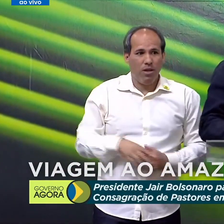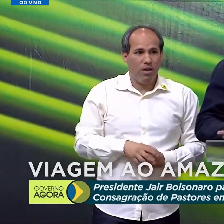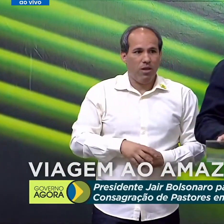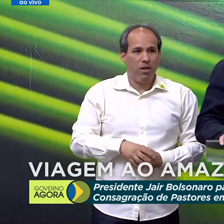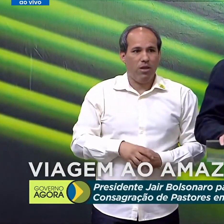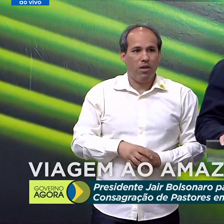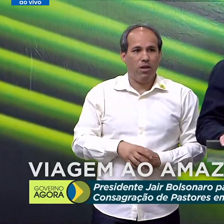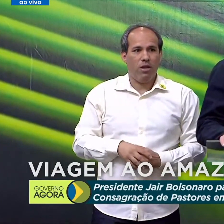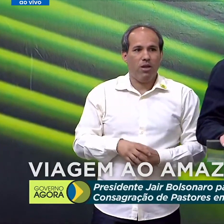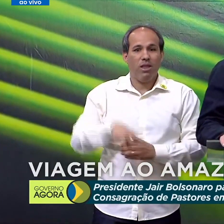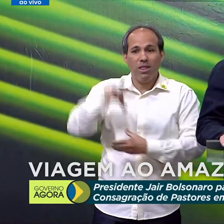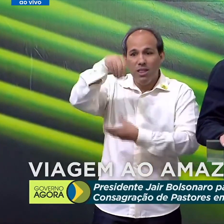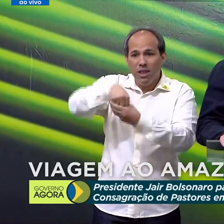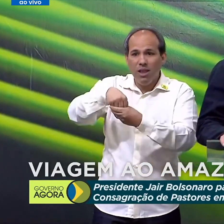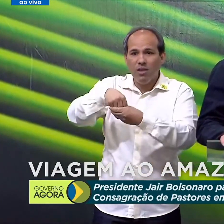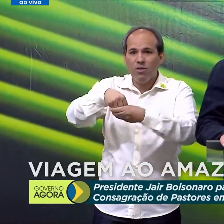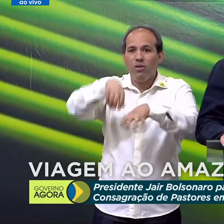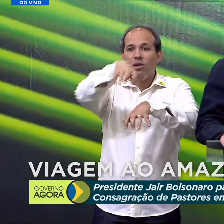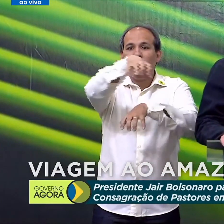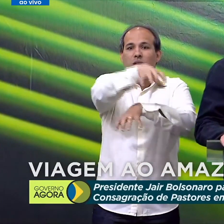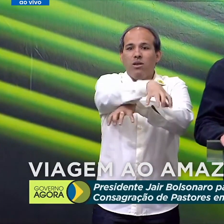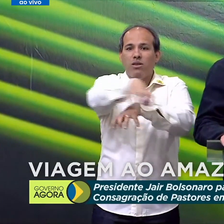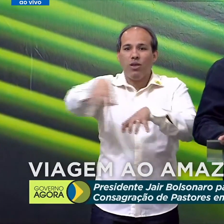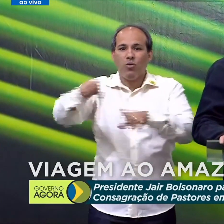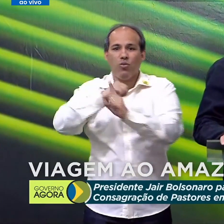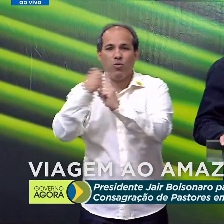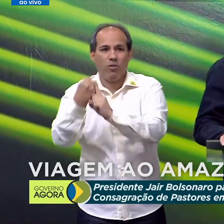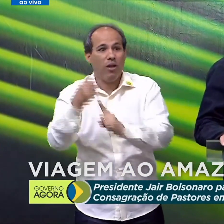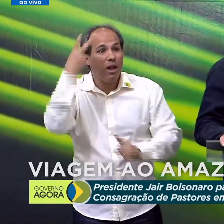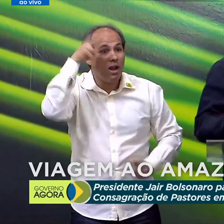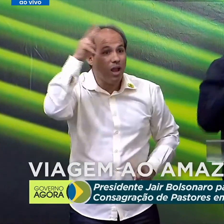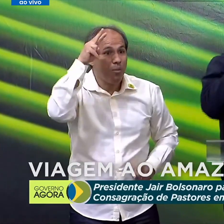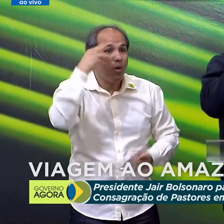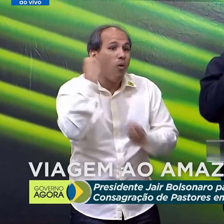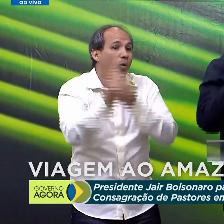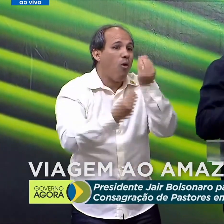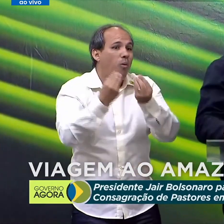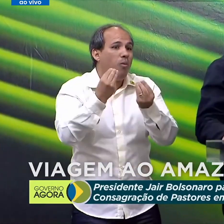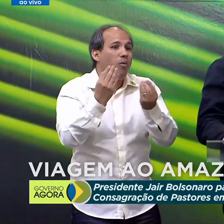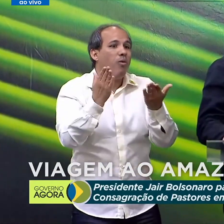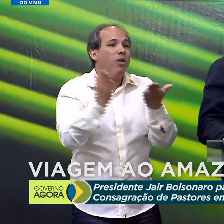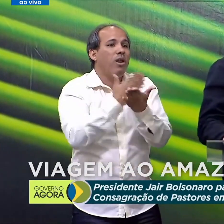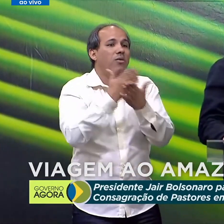com certos setores da sociedade, como eram os livros didáticos.